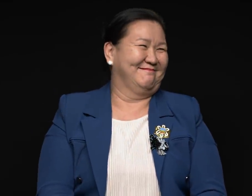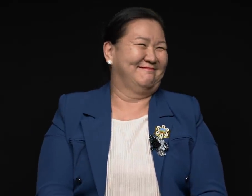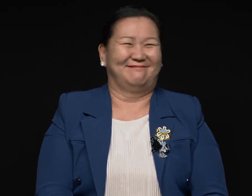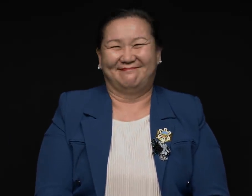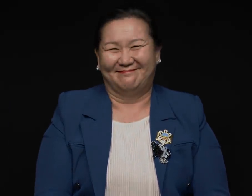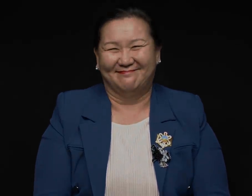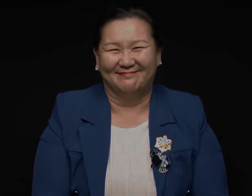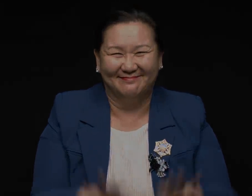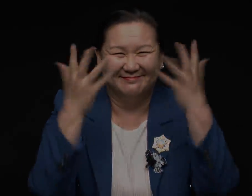За баяр.